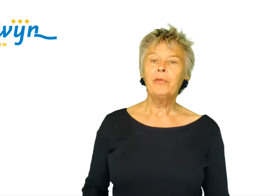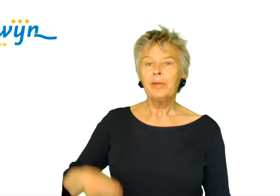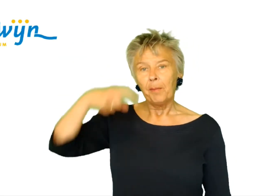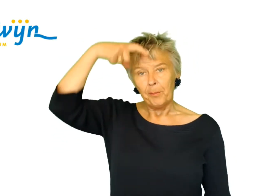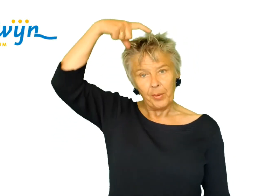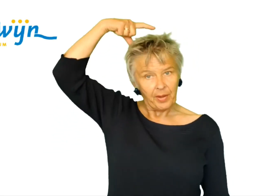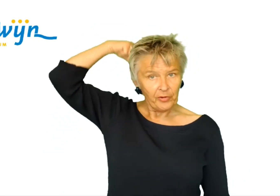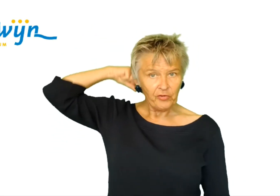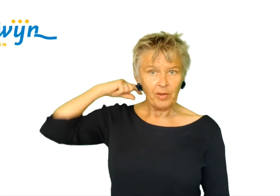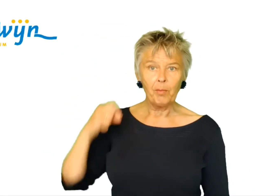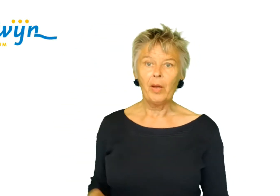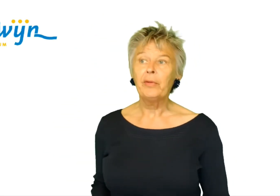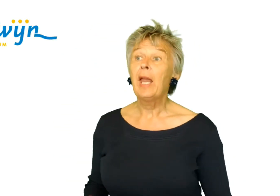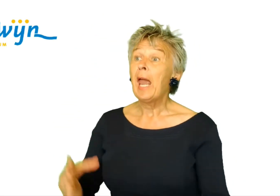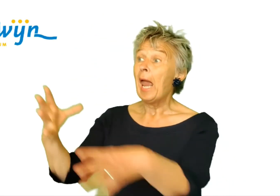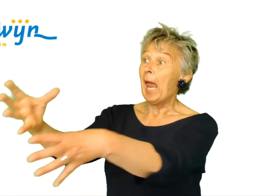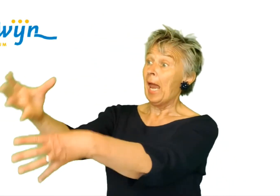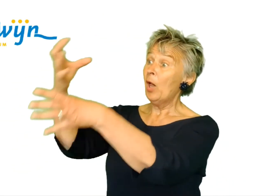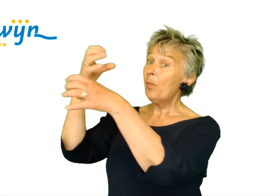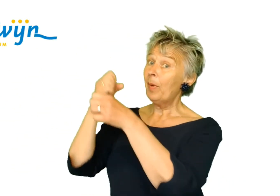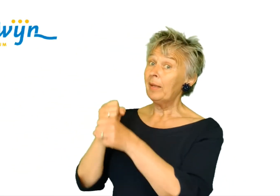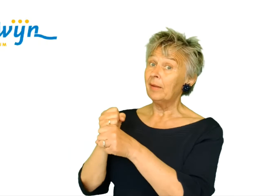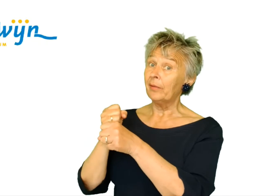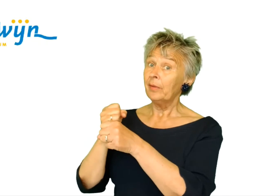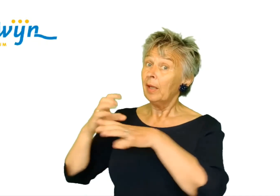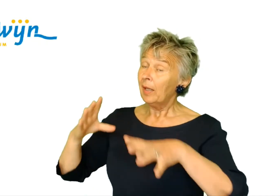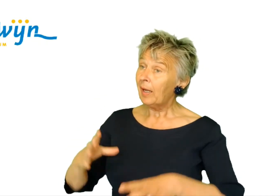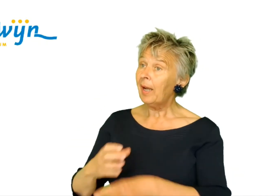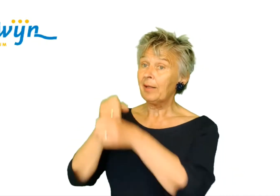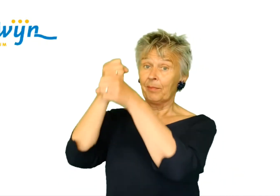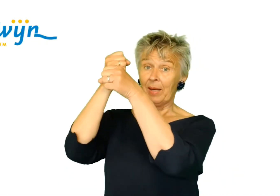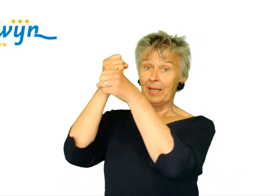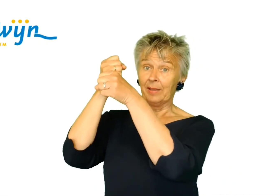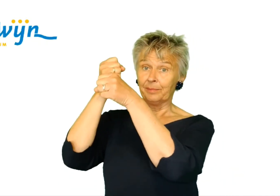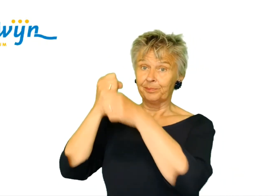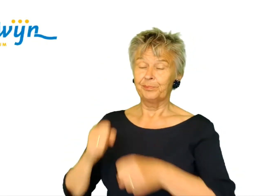Brandweerman, brandweerman, help mij dan, red mij dan.